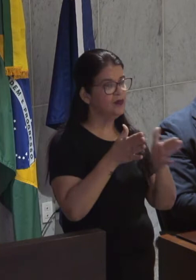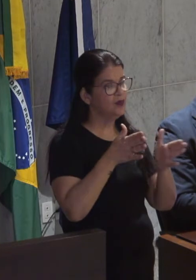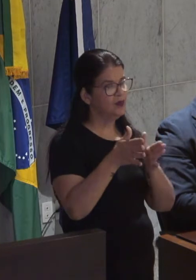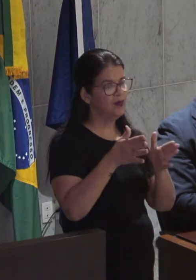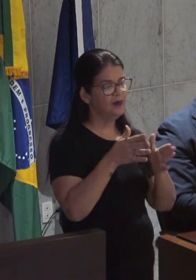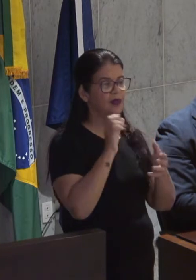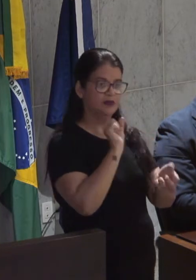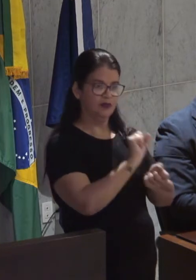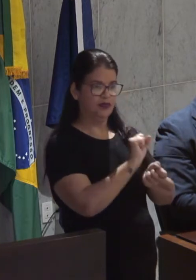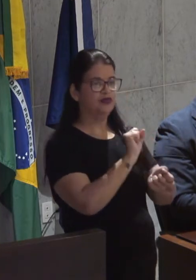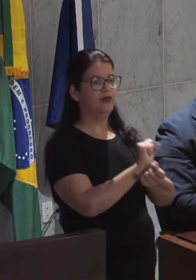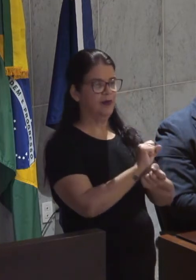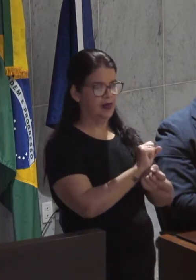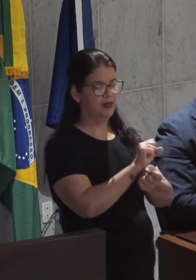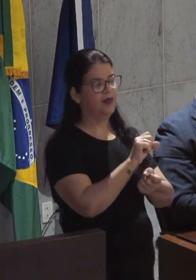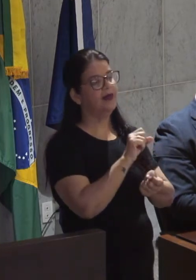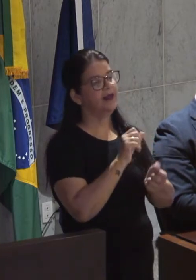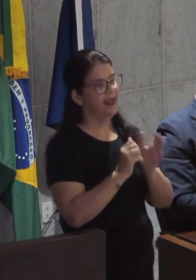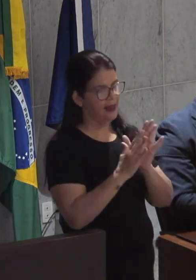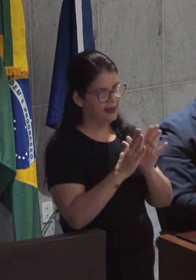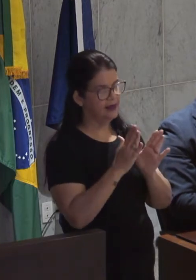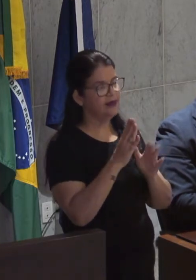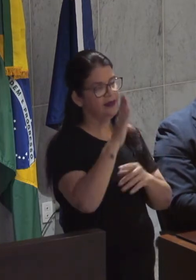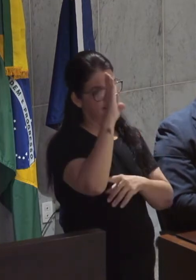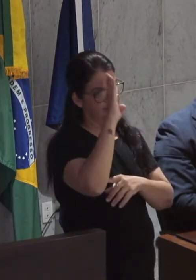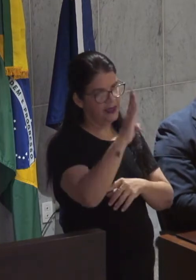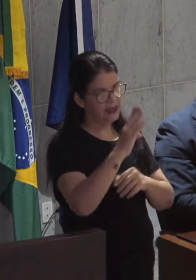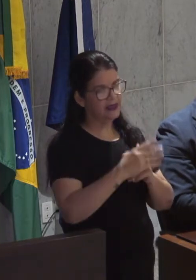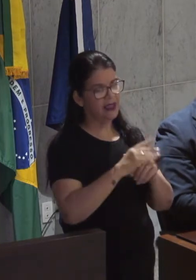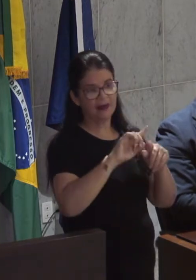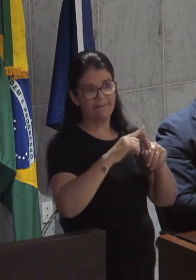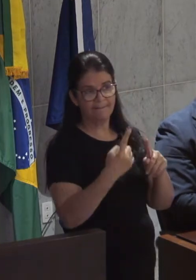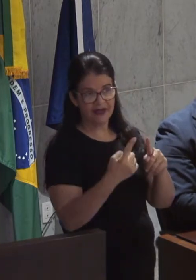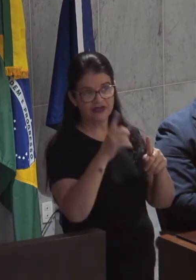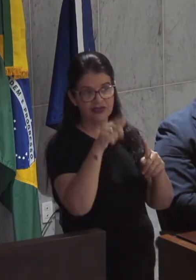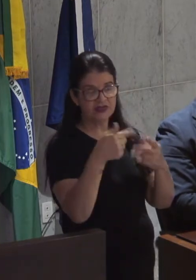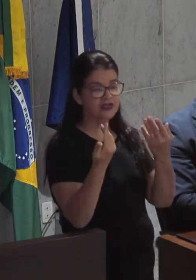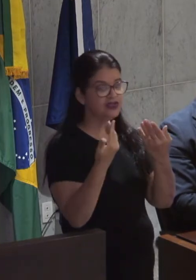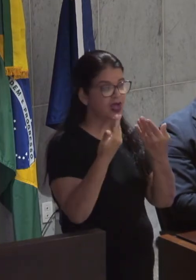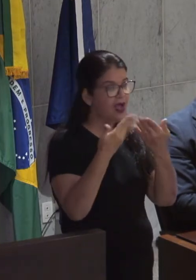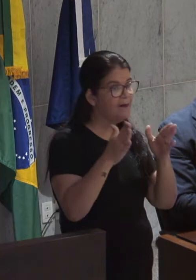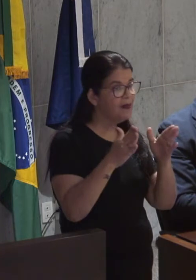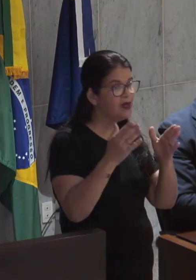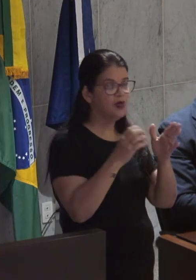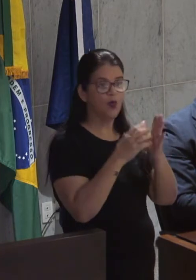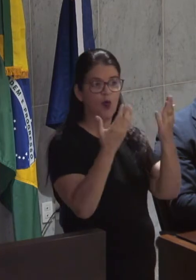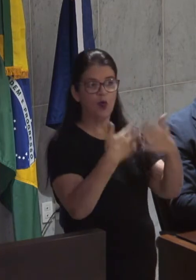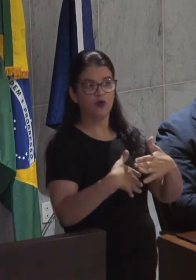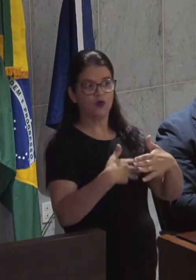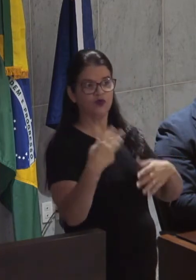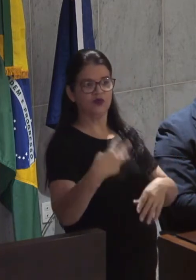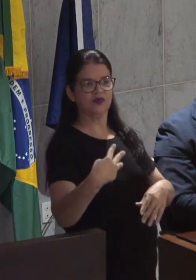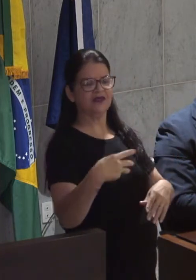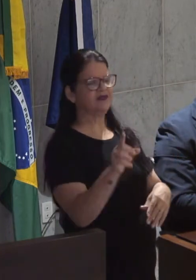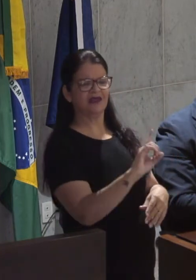Espero de que ele tire esses militares, mas que seja abrindo concurso e não terceirizando.